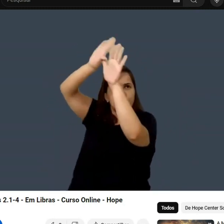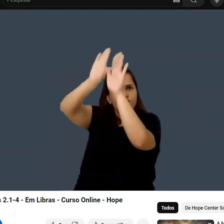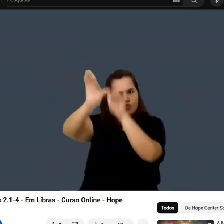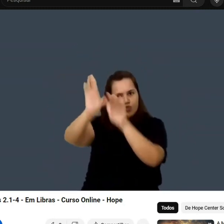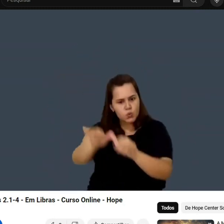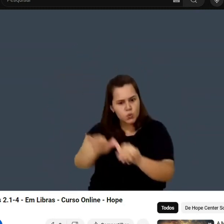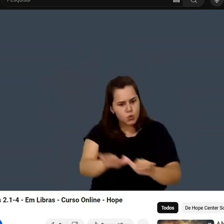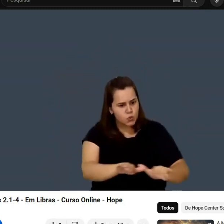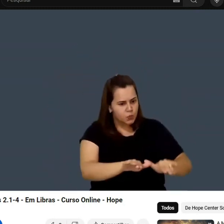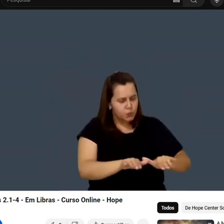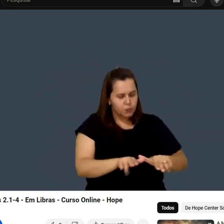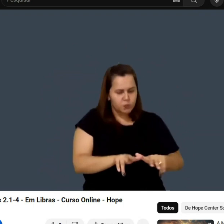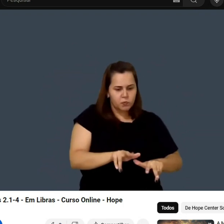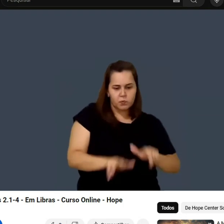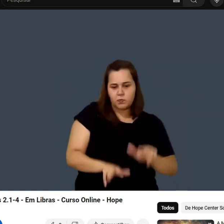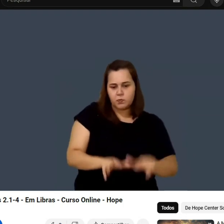no céu,